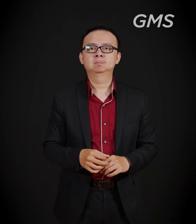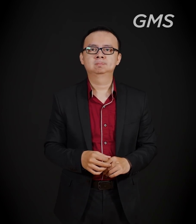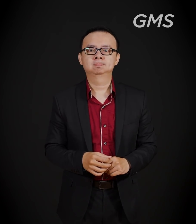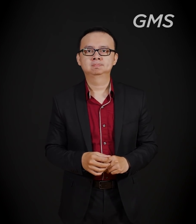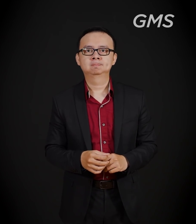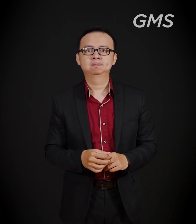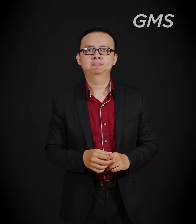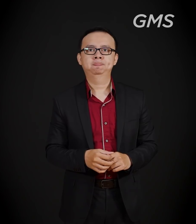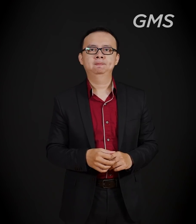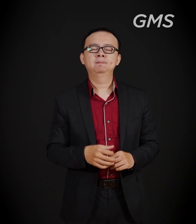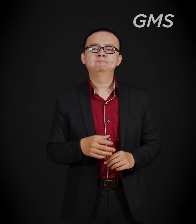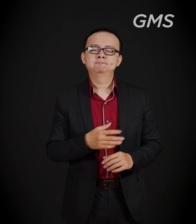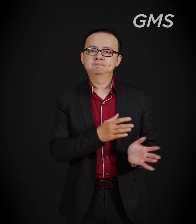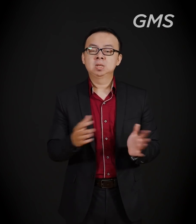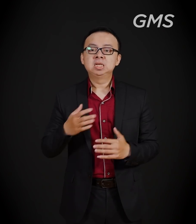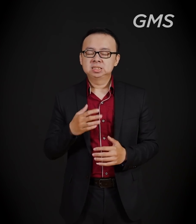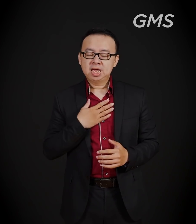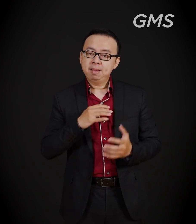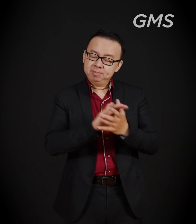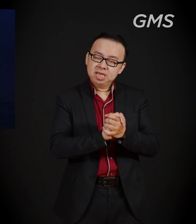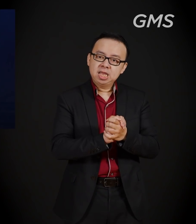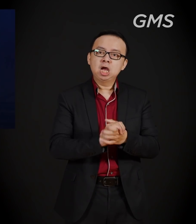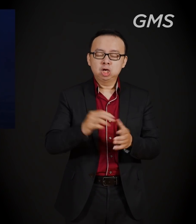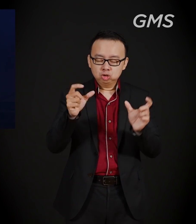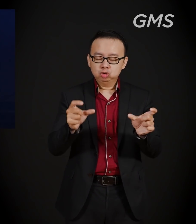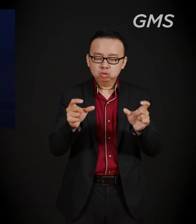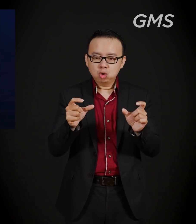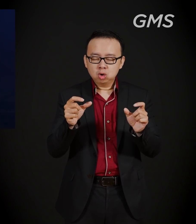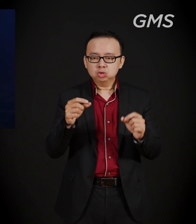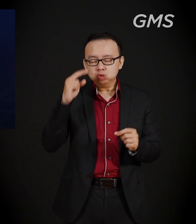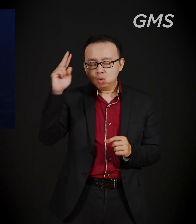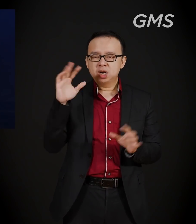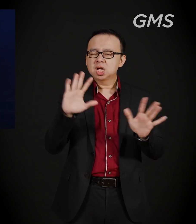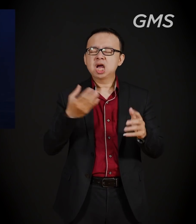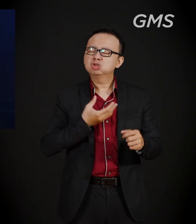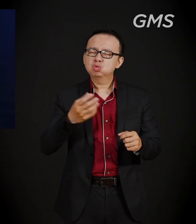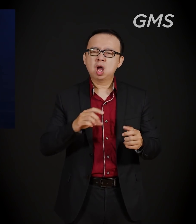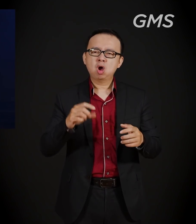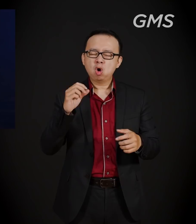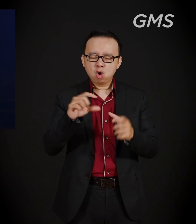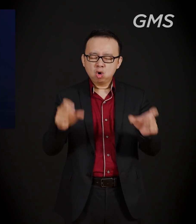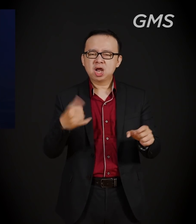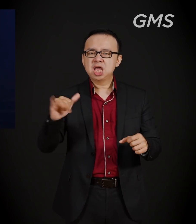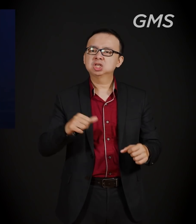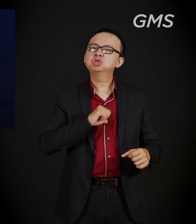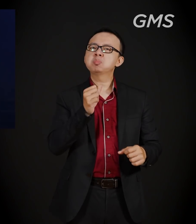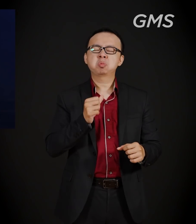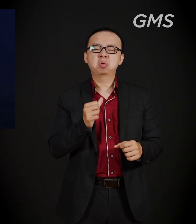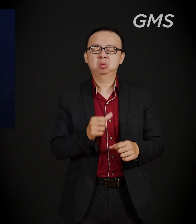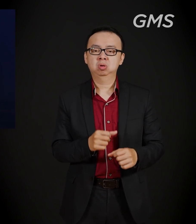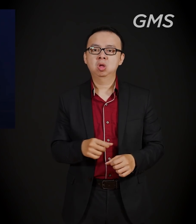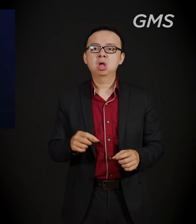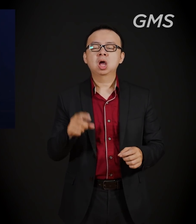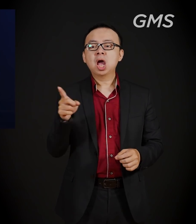suka. Dan saya percaya Tuhan juga tidak suka. Ada orang yang menepuk dada dan bilang, dia bertobat karena saya. Dia bertobat karena